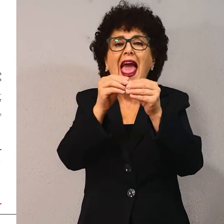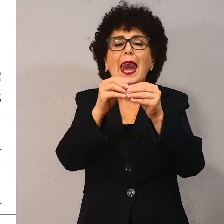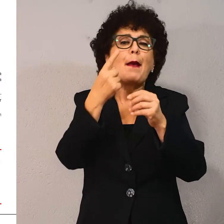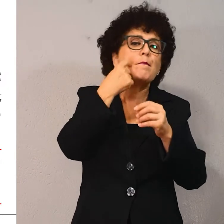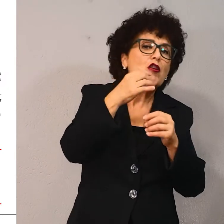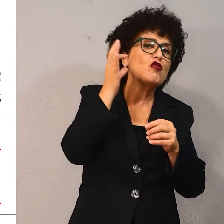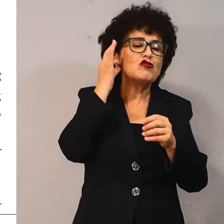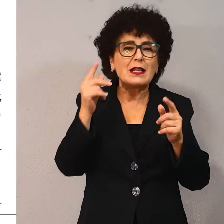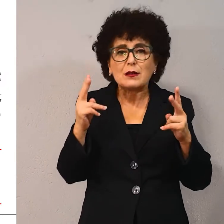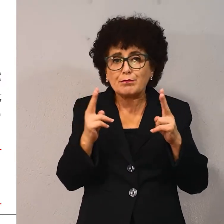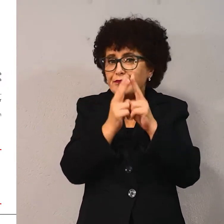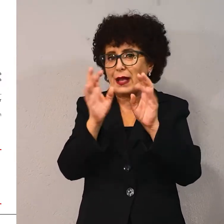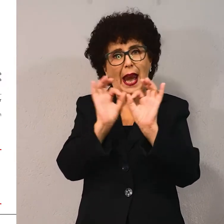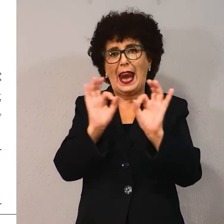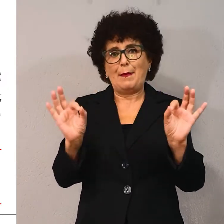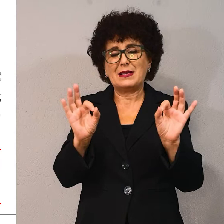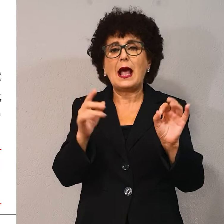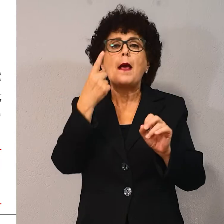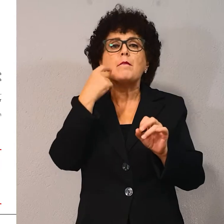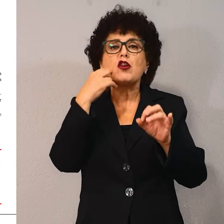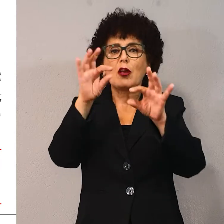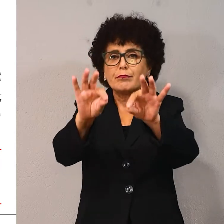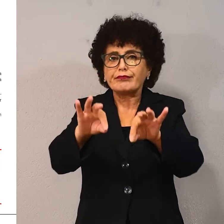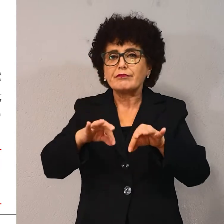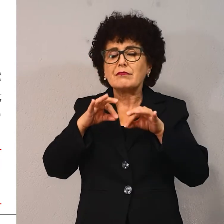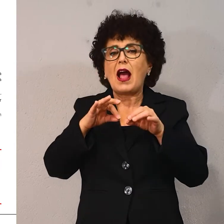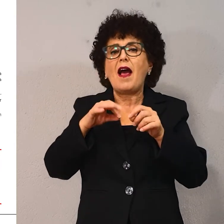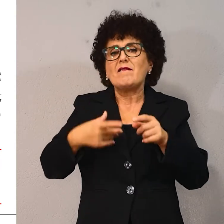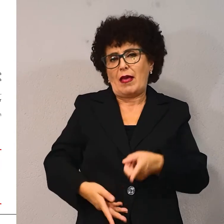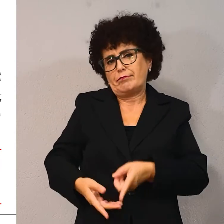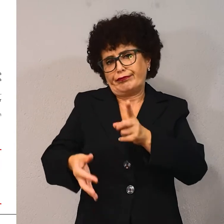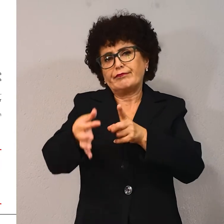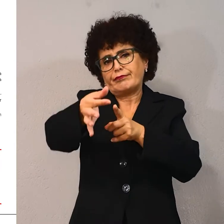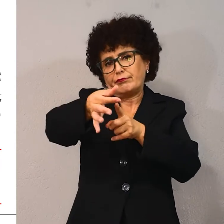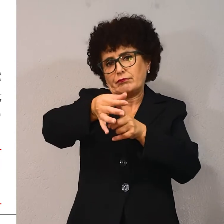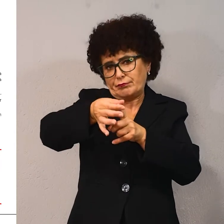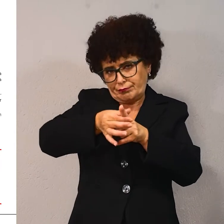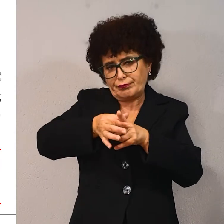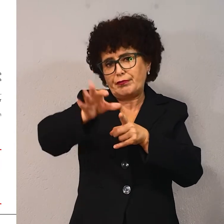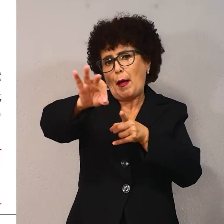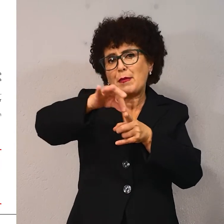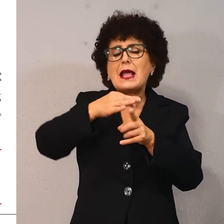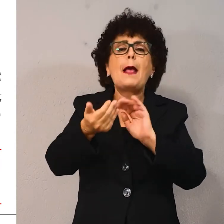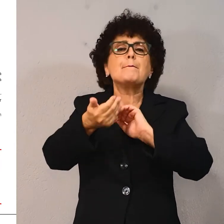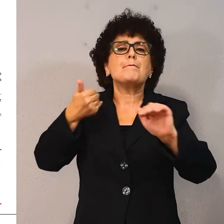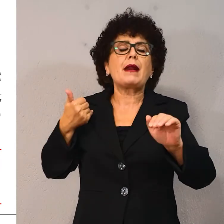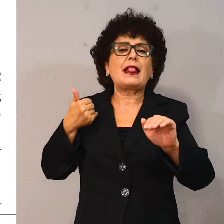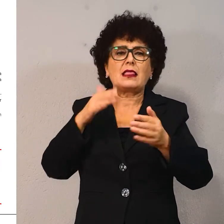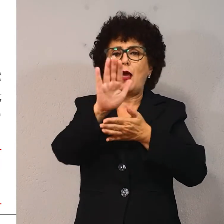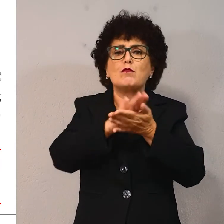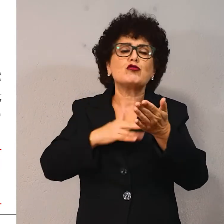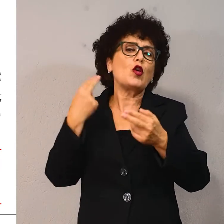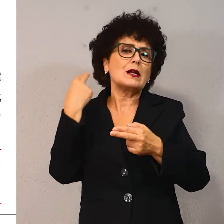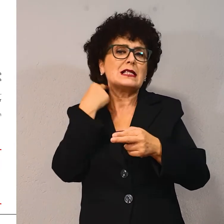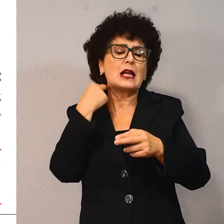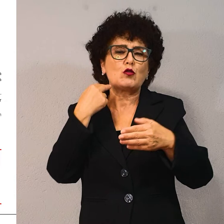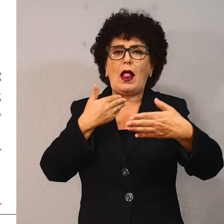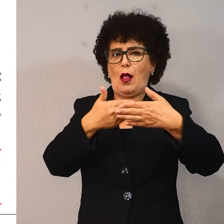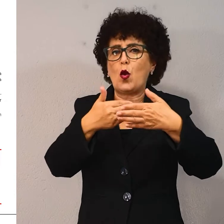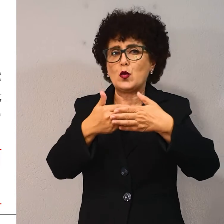оплодат. Машкиот кондом се поставува врз пенисот во ерекција пред почетокот на сексуалниот